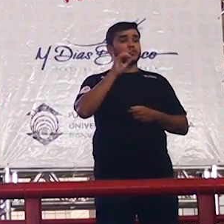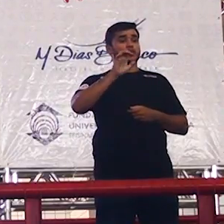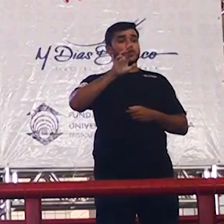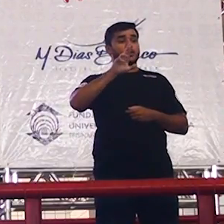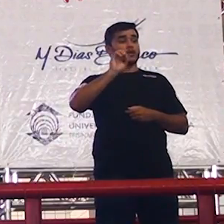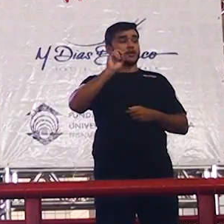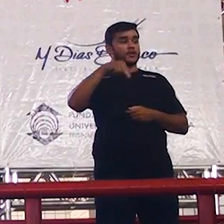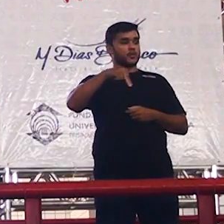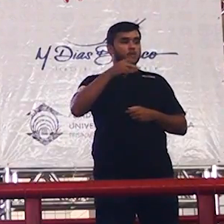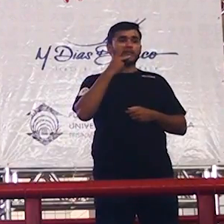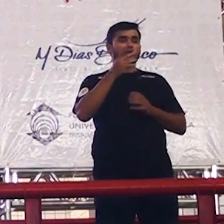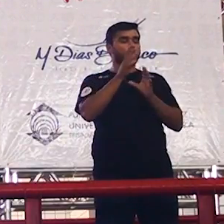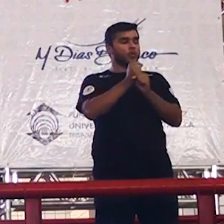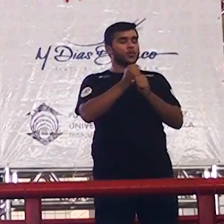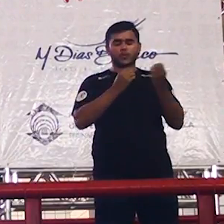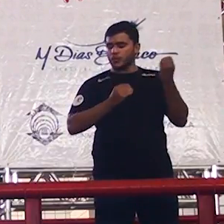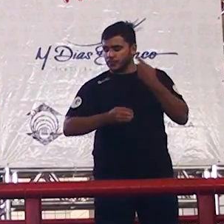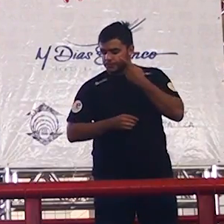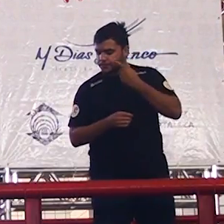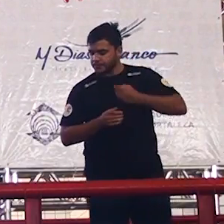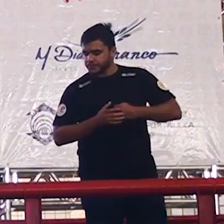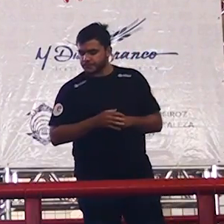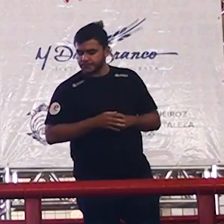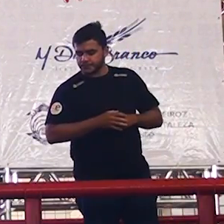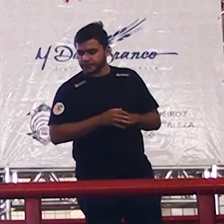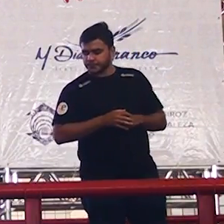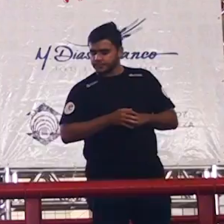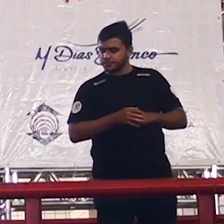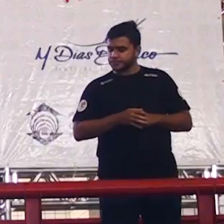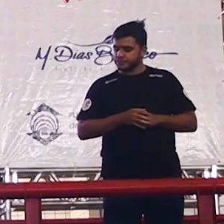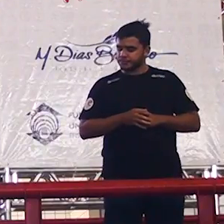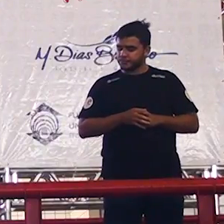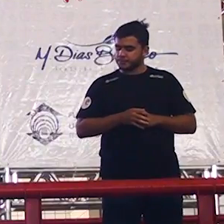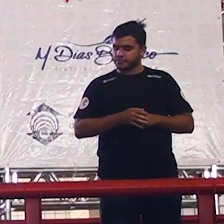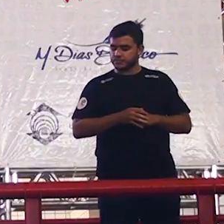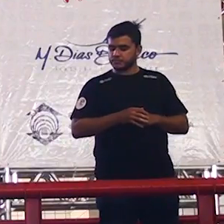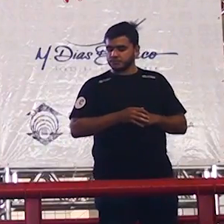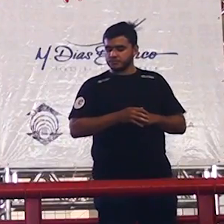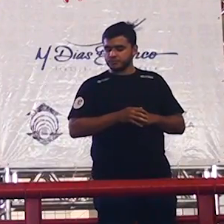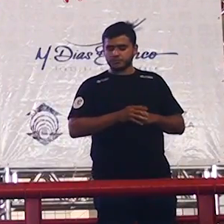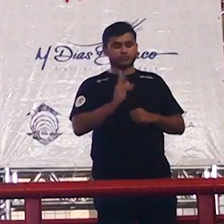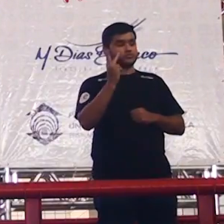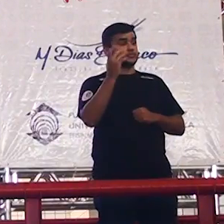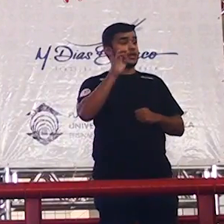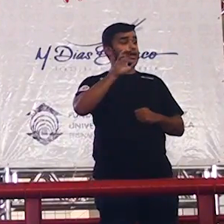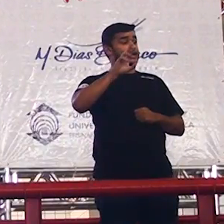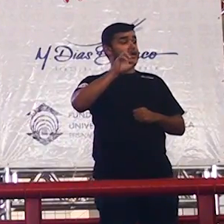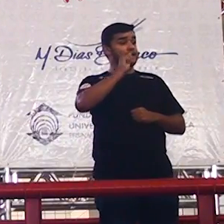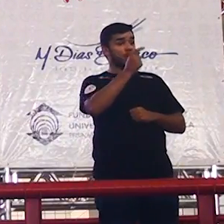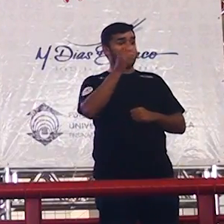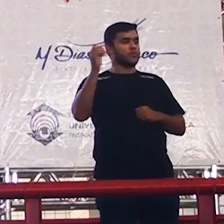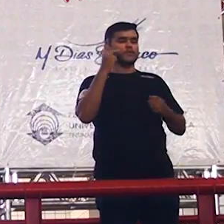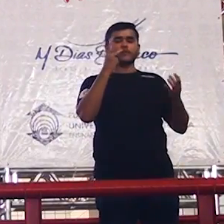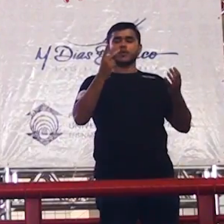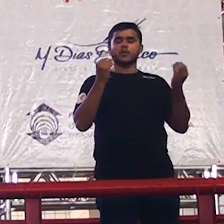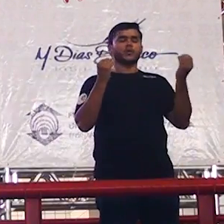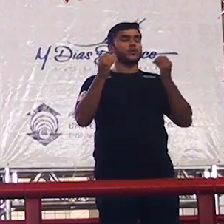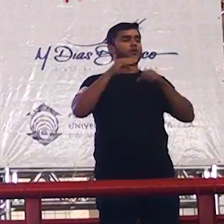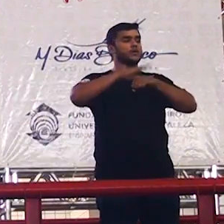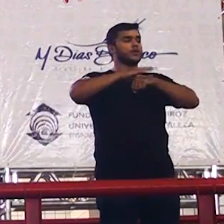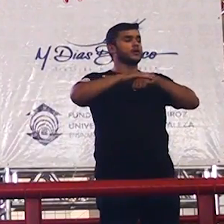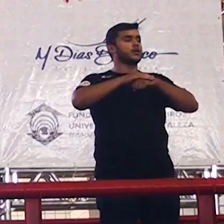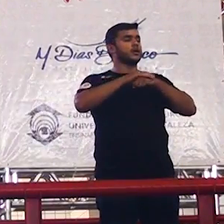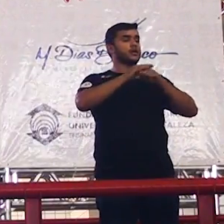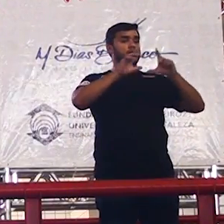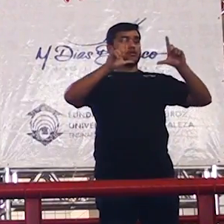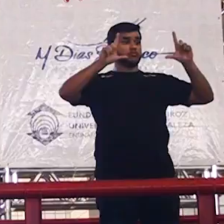Heron. Para usar essa fórmula, você tem que saber os 3 lados do triângulo. E aí esse